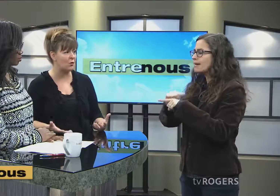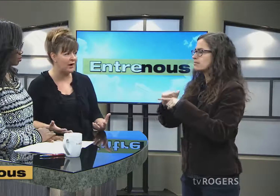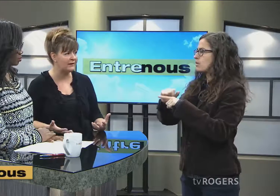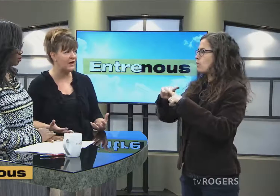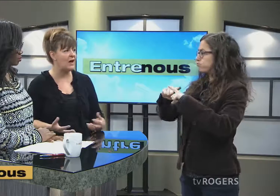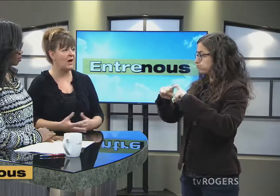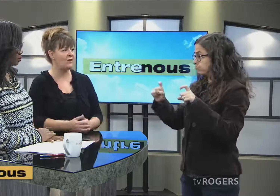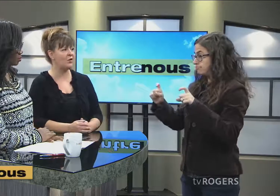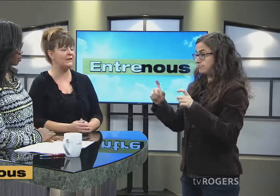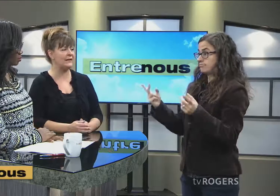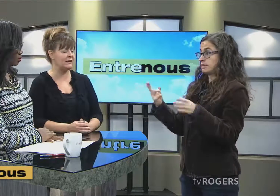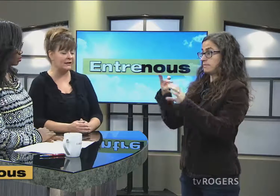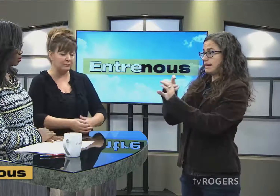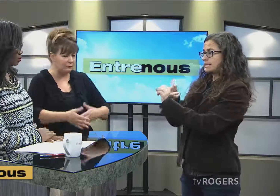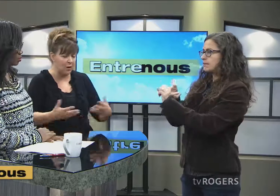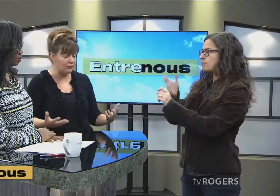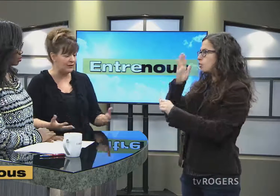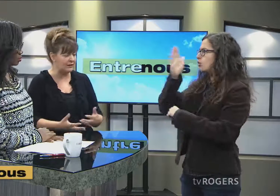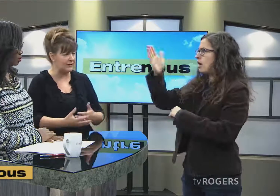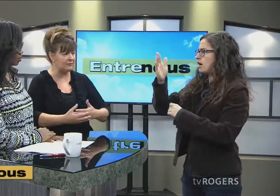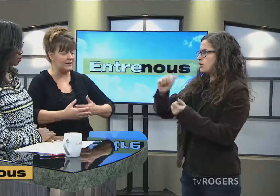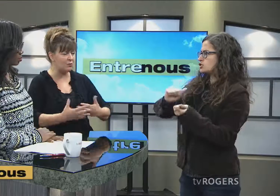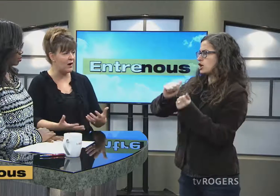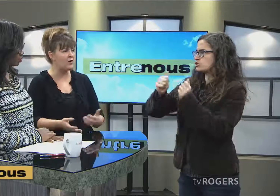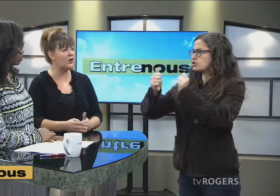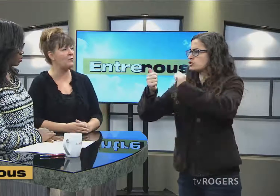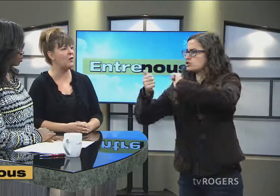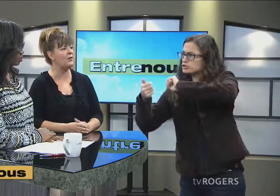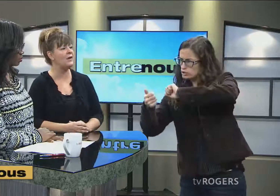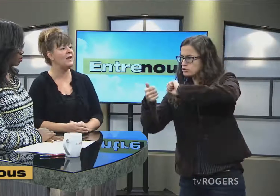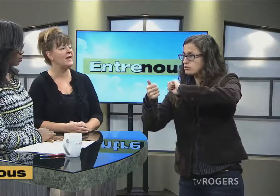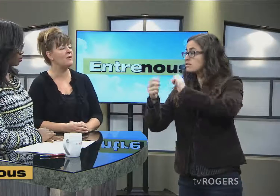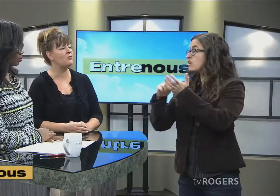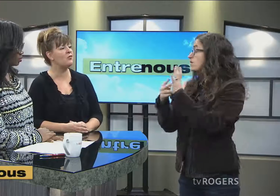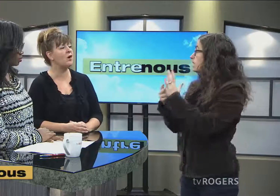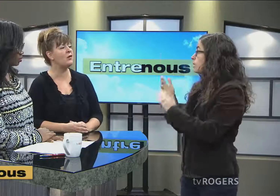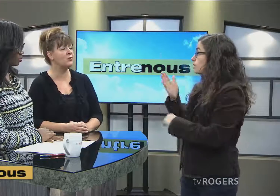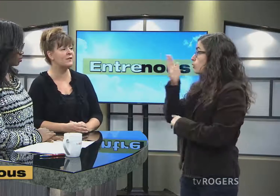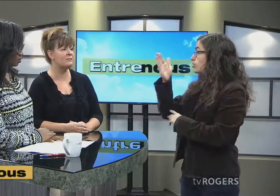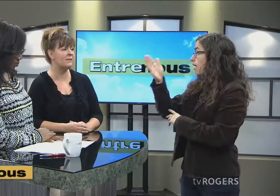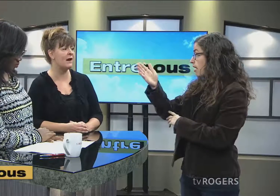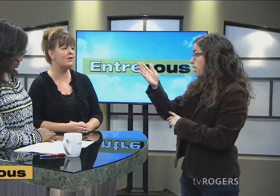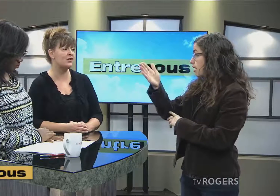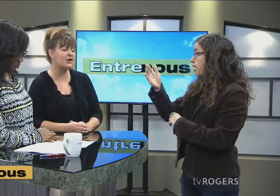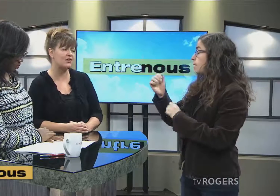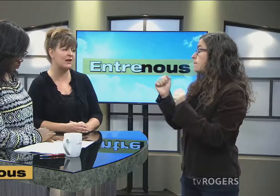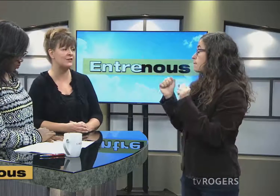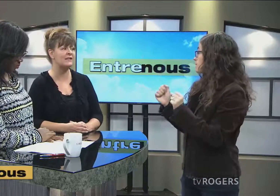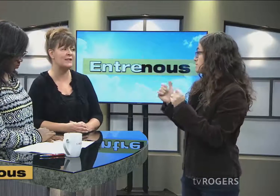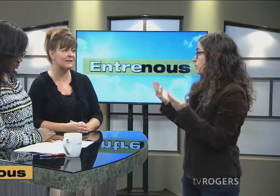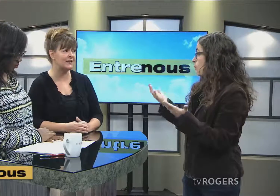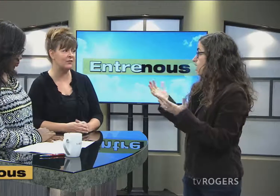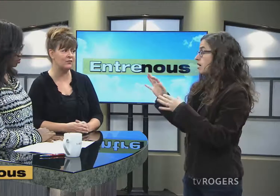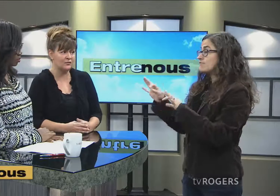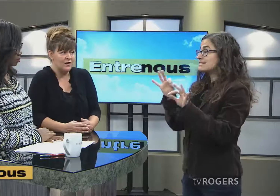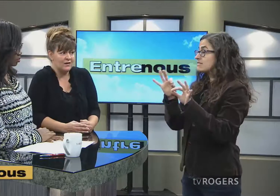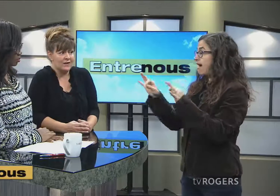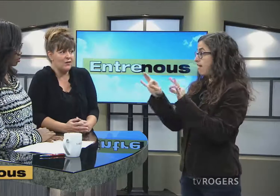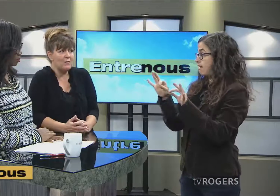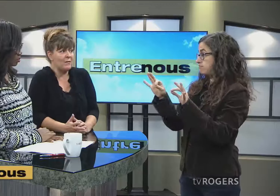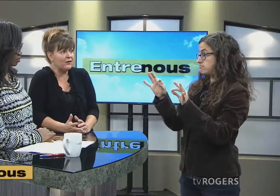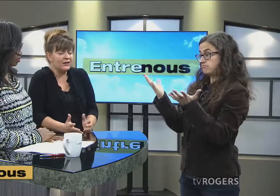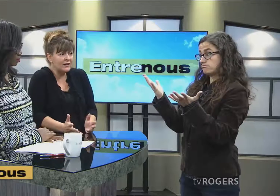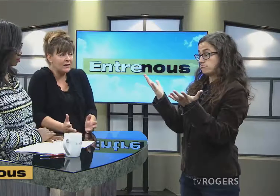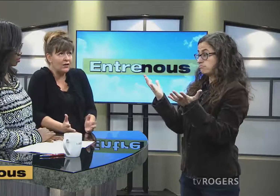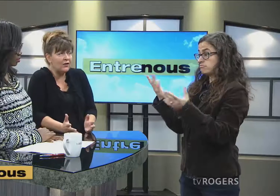se rejoindre, avoir des points en commun et pouvoir ultimement changer la société. Vous